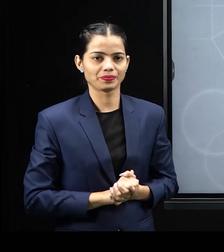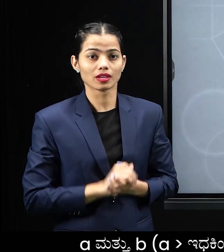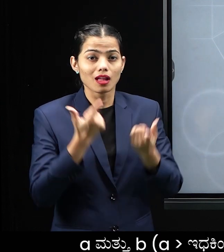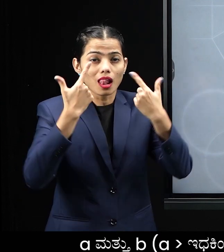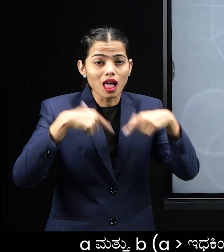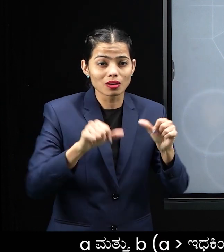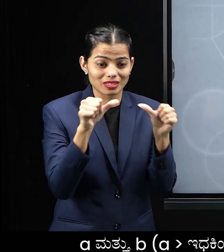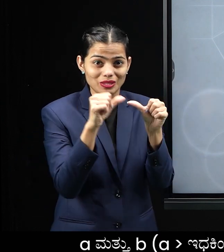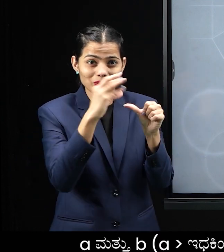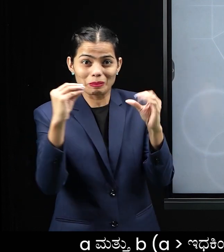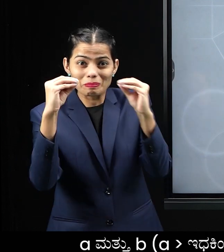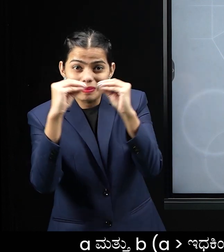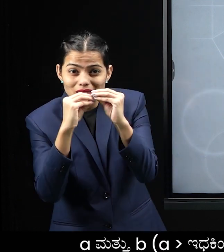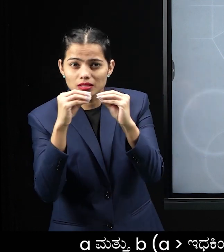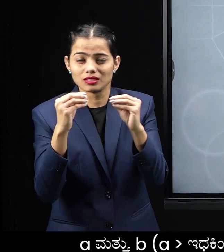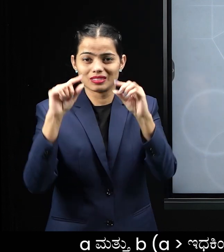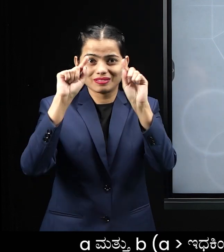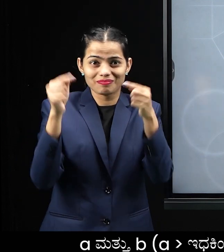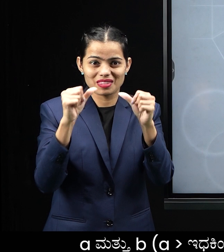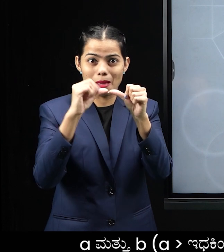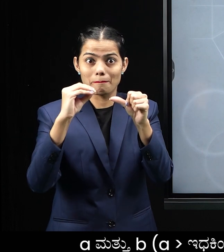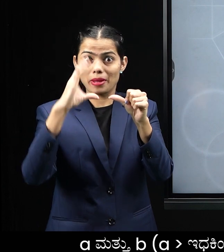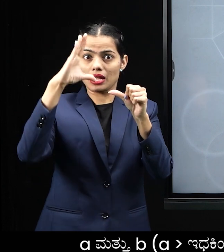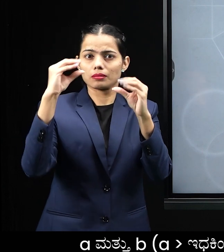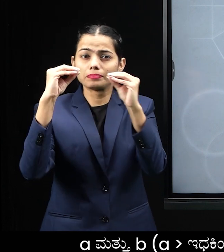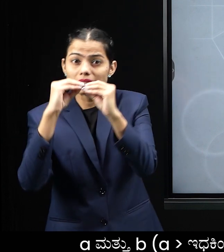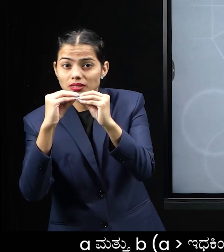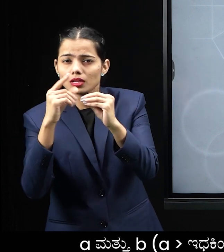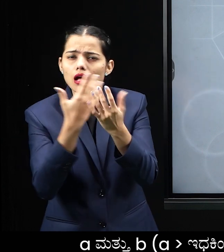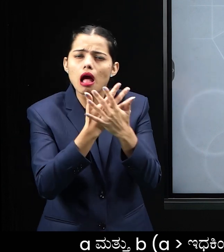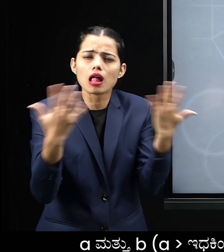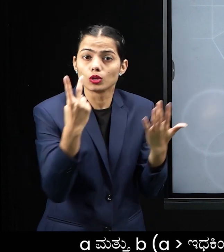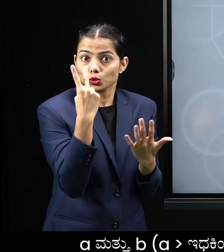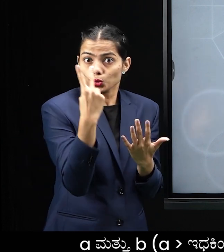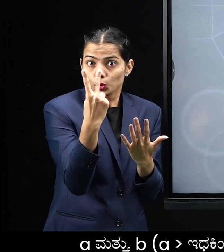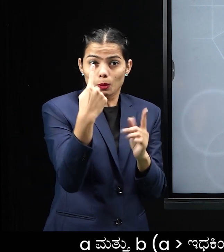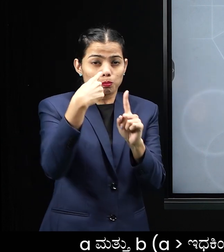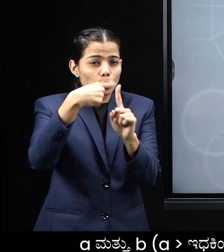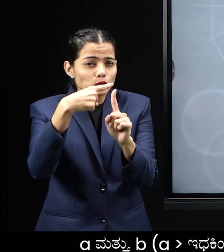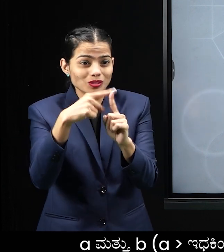ಎ ಮತ್ತು ಬಿ. ಎ ಇದಕ್ಕಿಂತ ಹೆಚ್ಚು ಬಿ. ಯಾವುದೇ 2 ಧನಾತ್ಮಕ